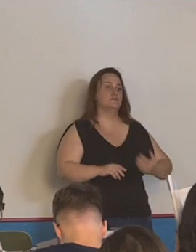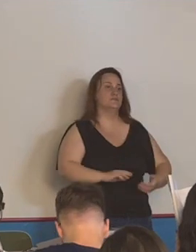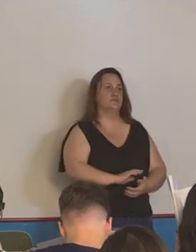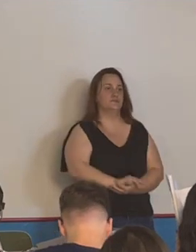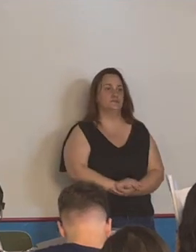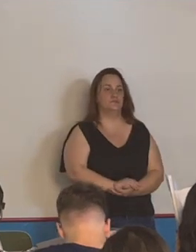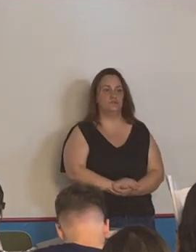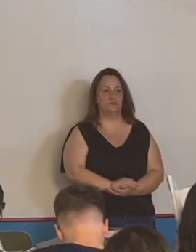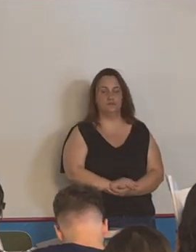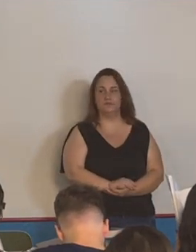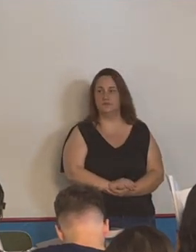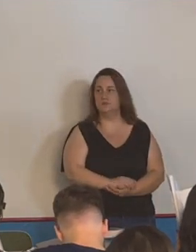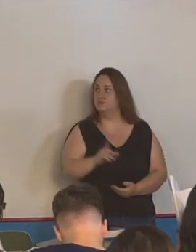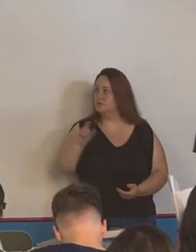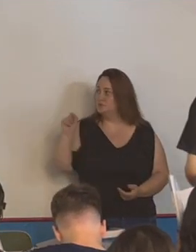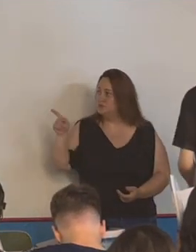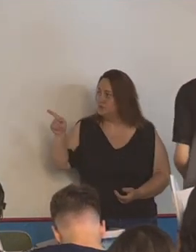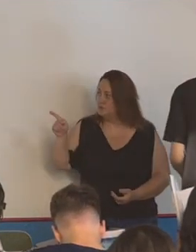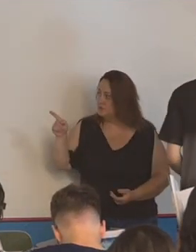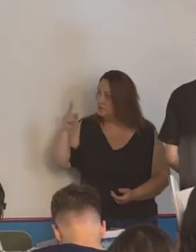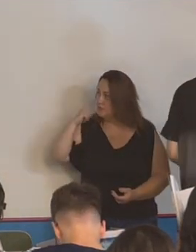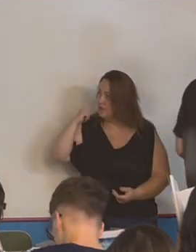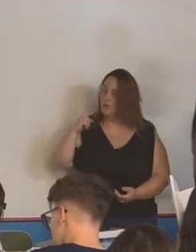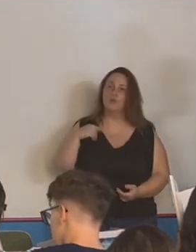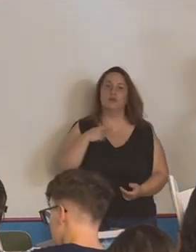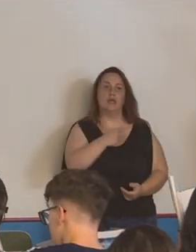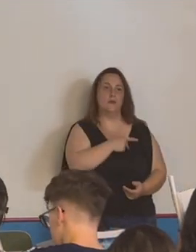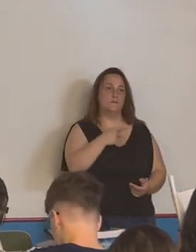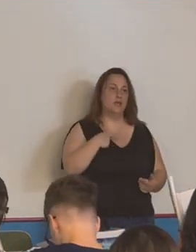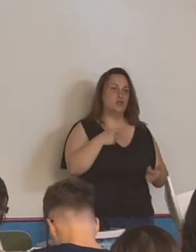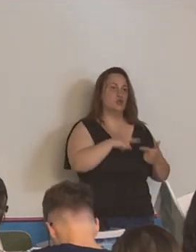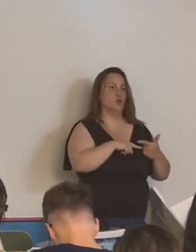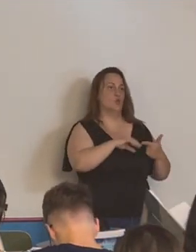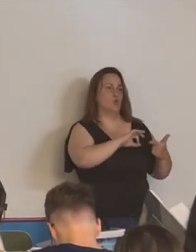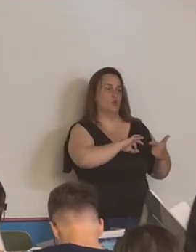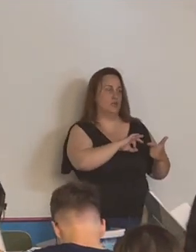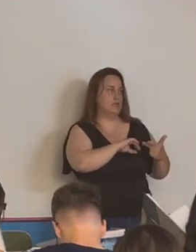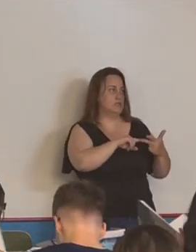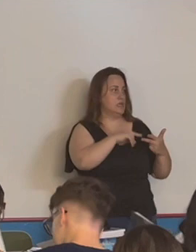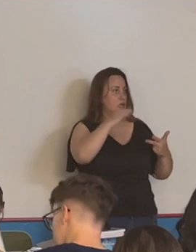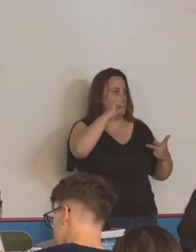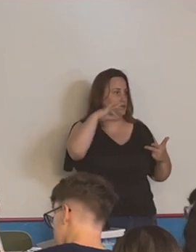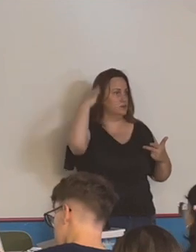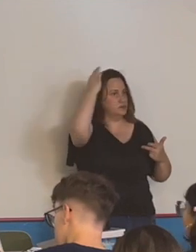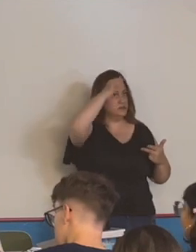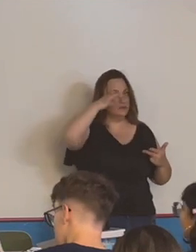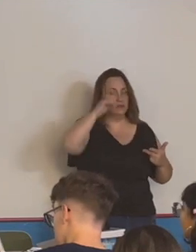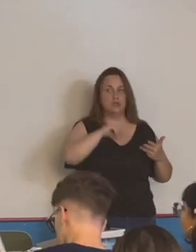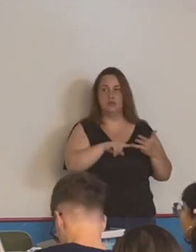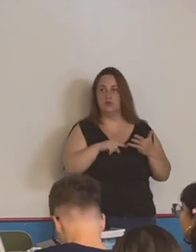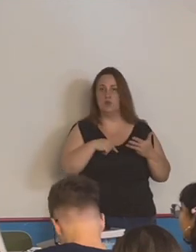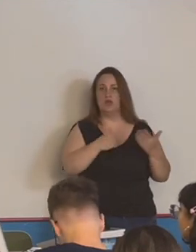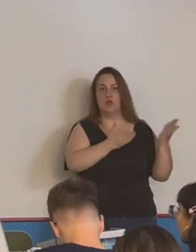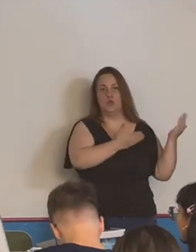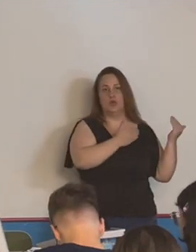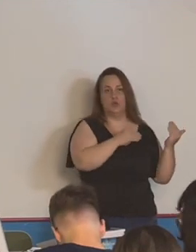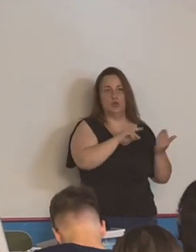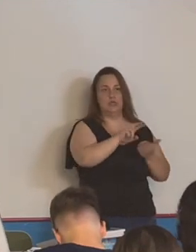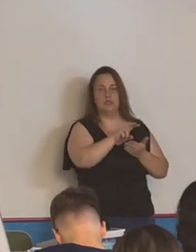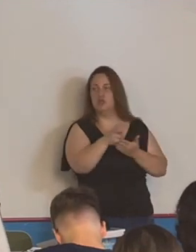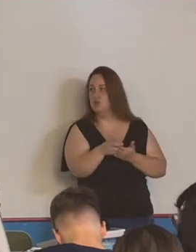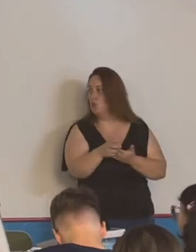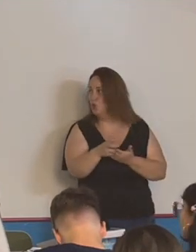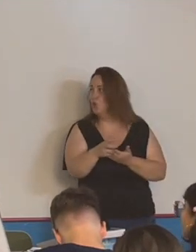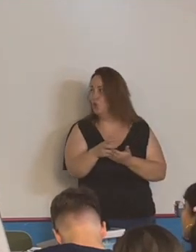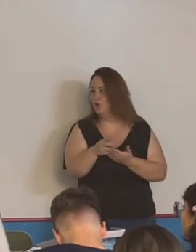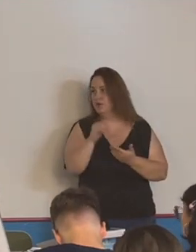Então aqui tem, né, os pastores, o policial, o Santos. Aqui tem um adolescente morto, né?